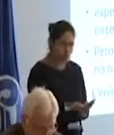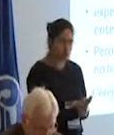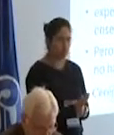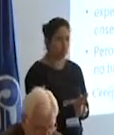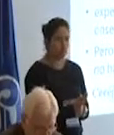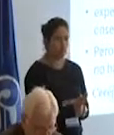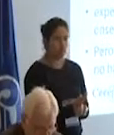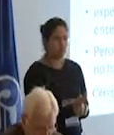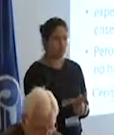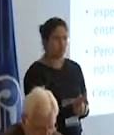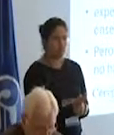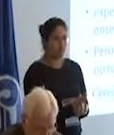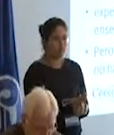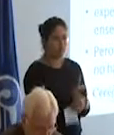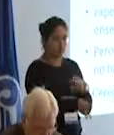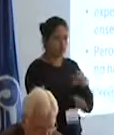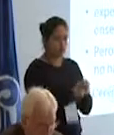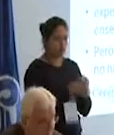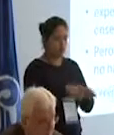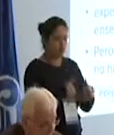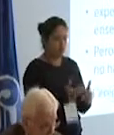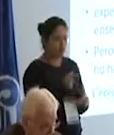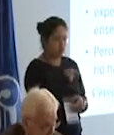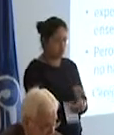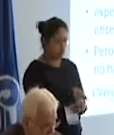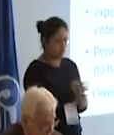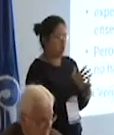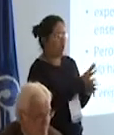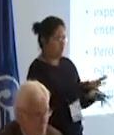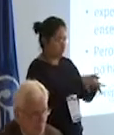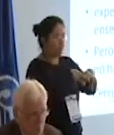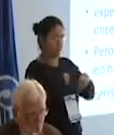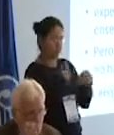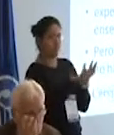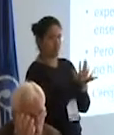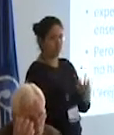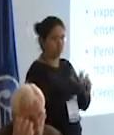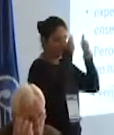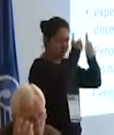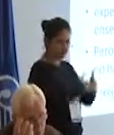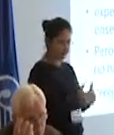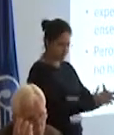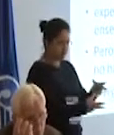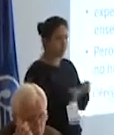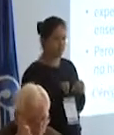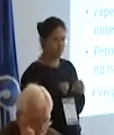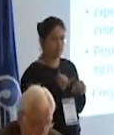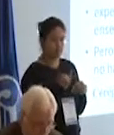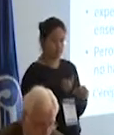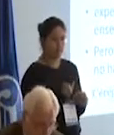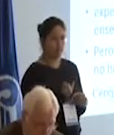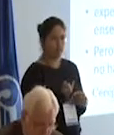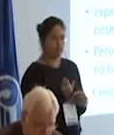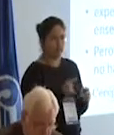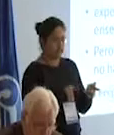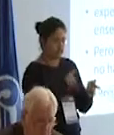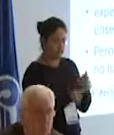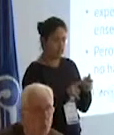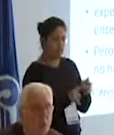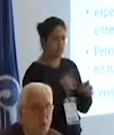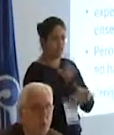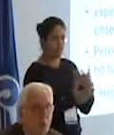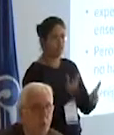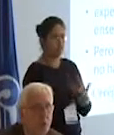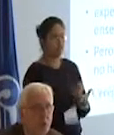en la recepción, la acogida de alumnos en situación de discapacidad. Y tercer tipo de